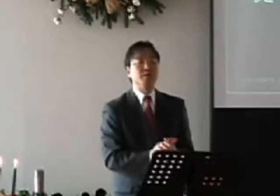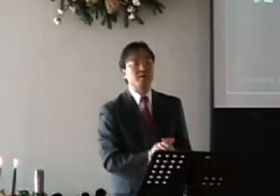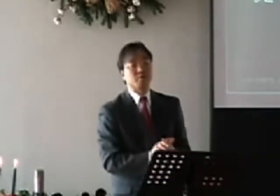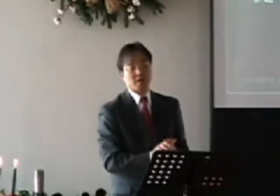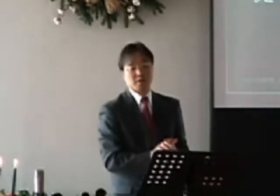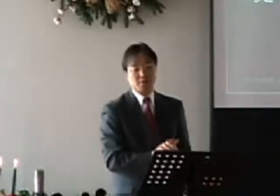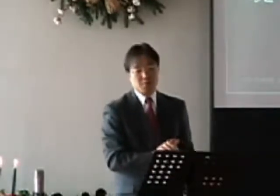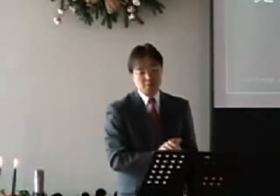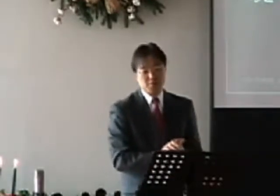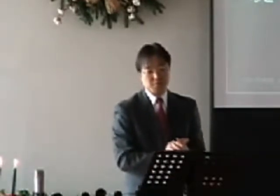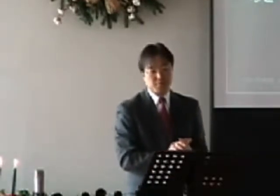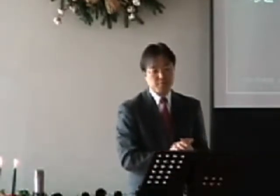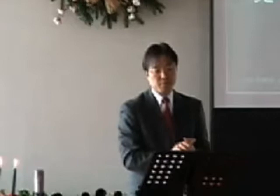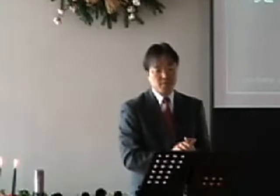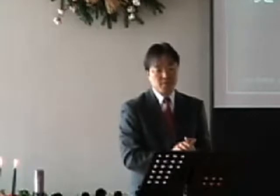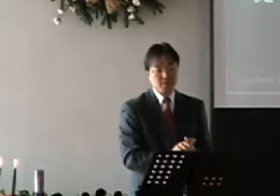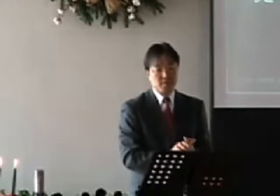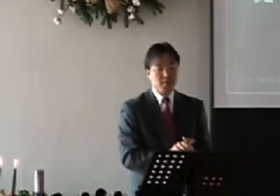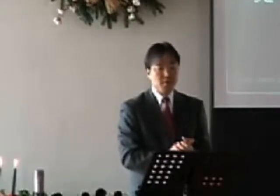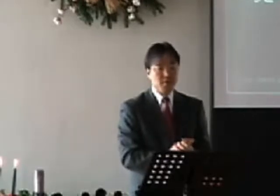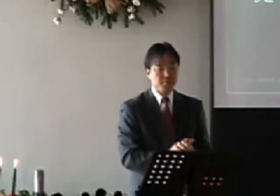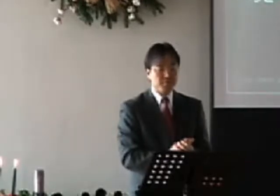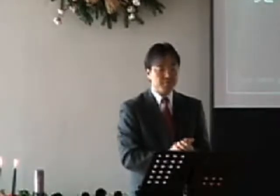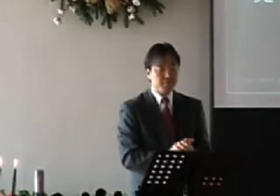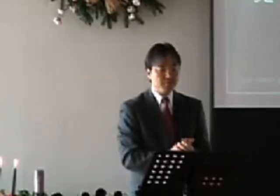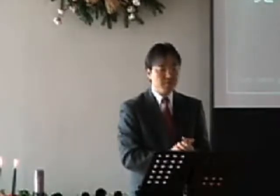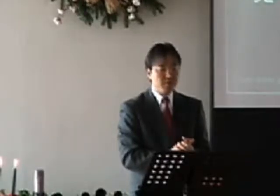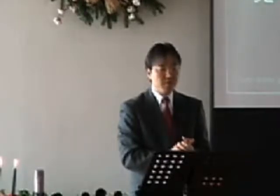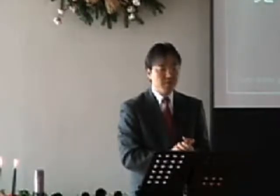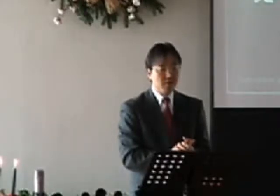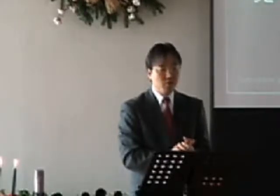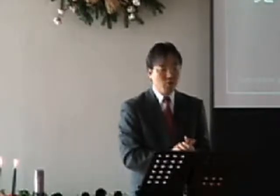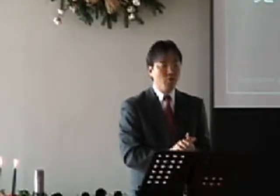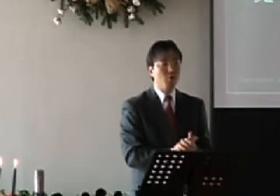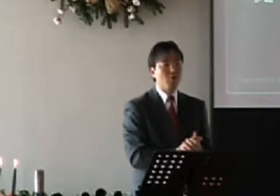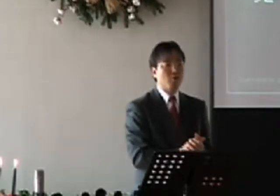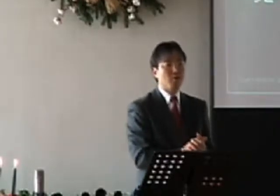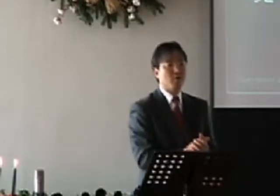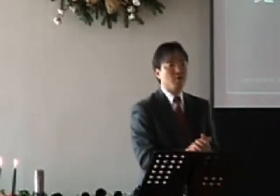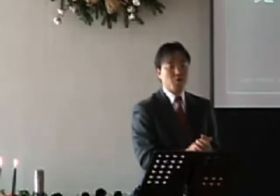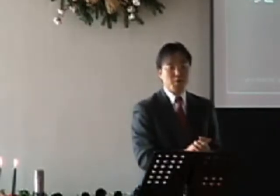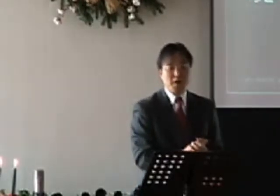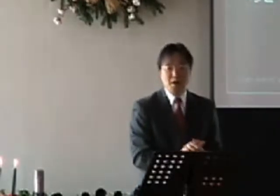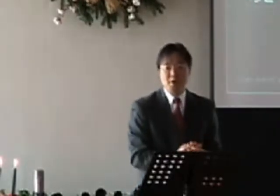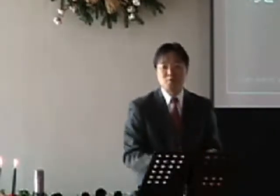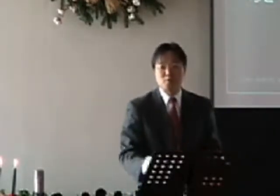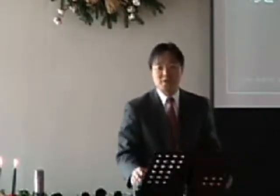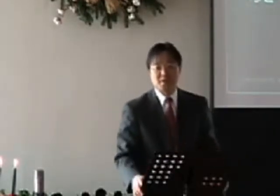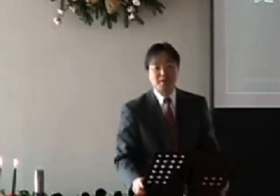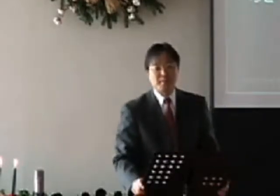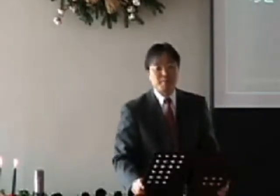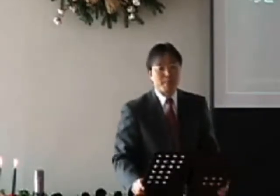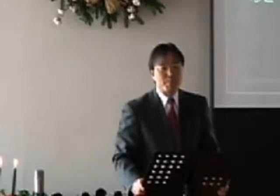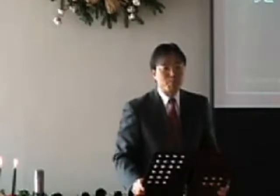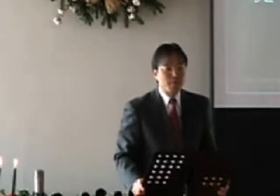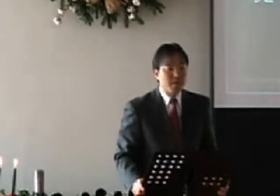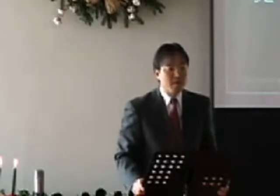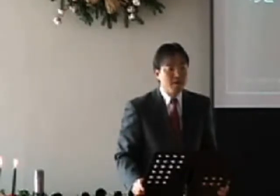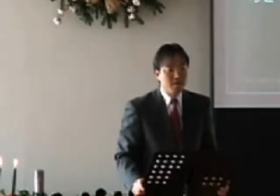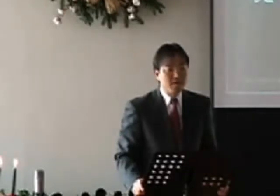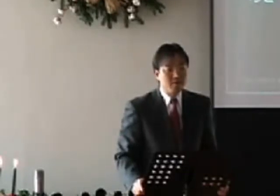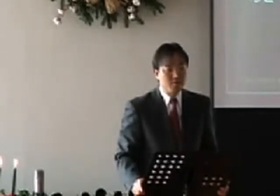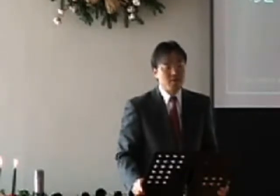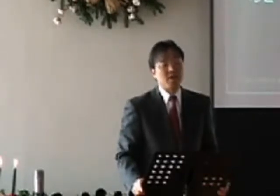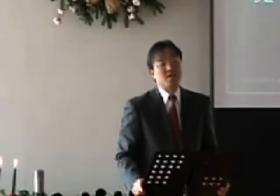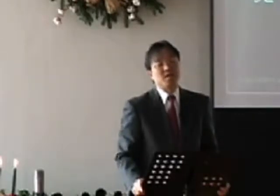に書いてあるのかと聞いたんですね。そしたら学者は、はい、書いてありますと。ね、救い主がベツレヘムで